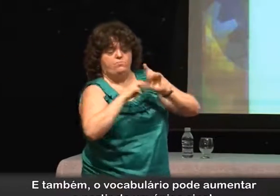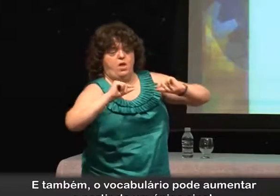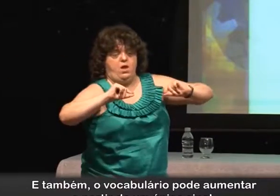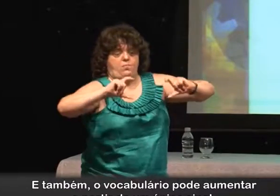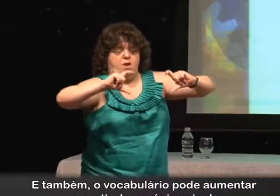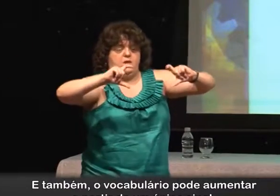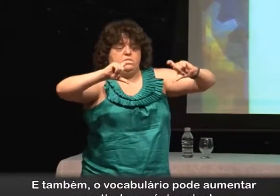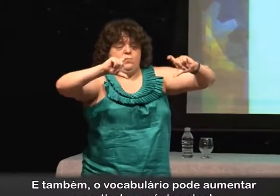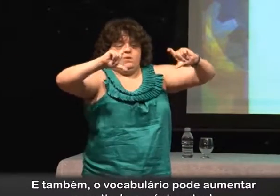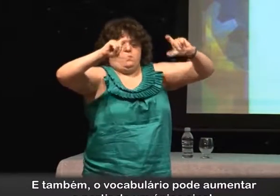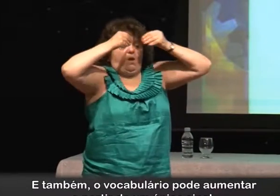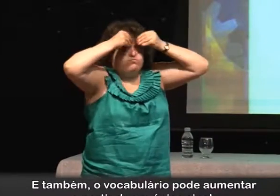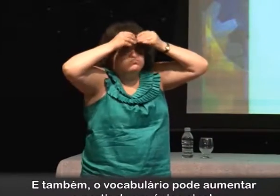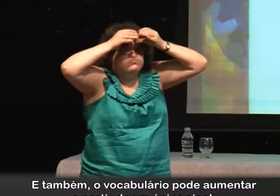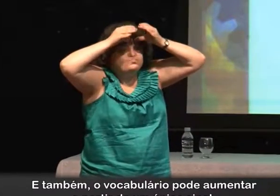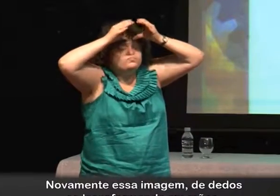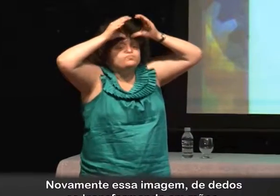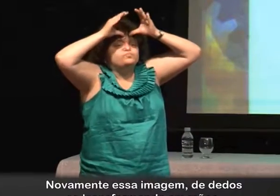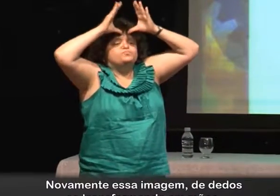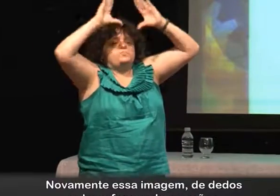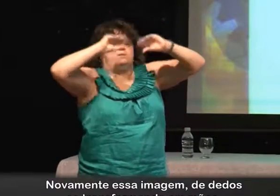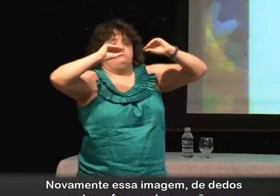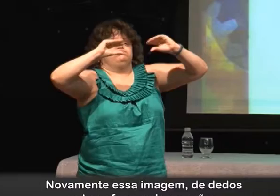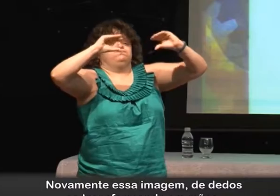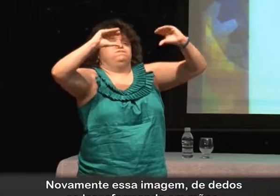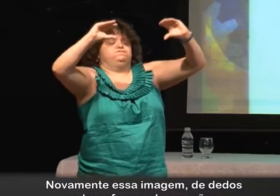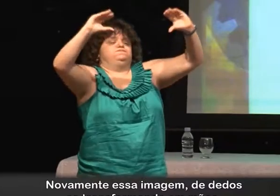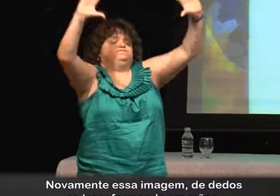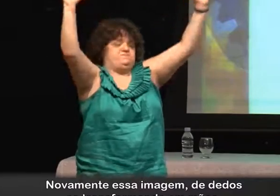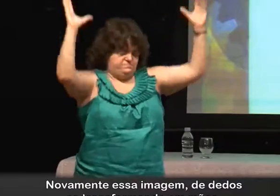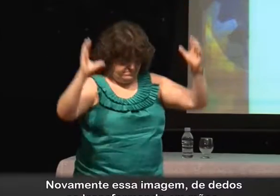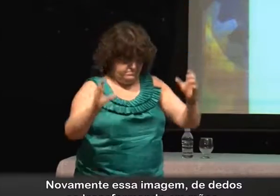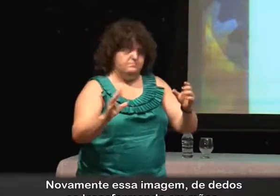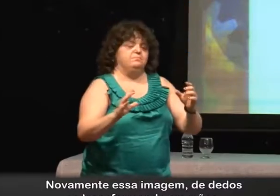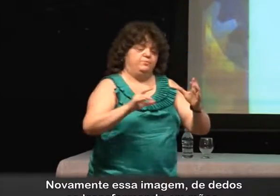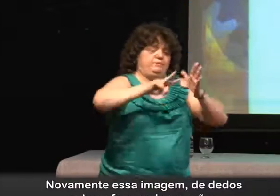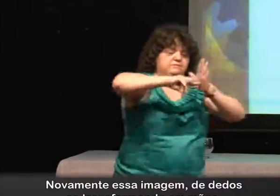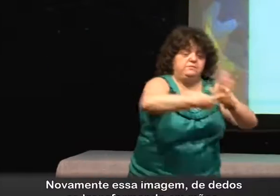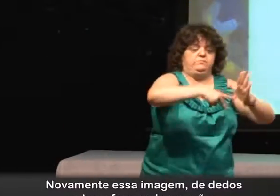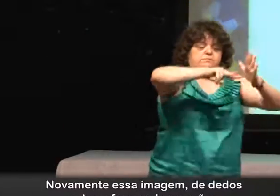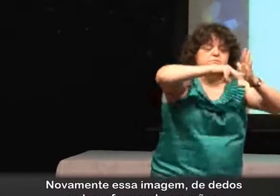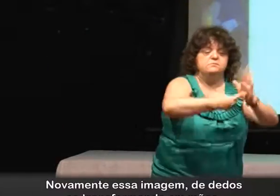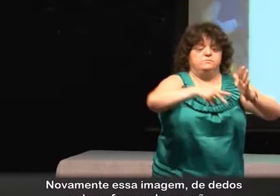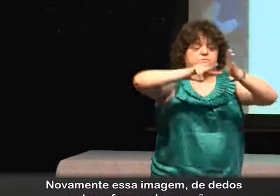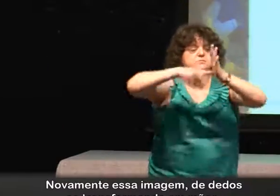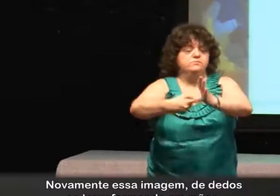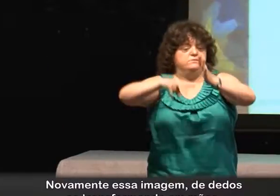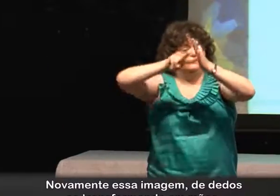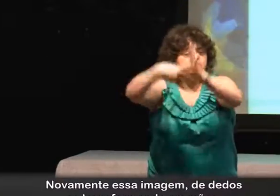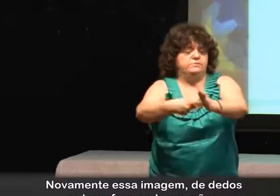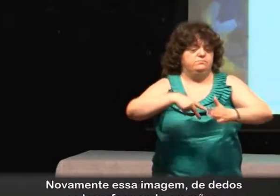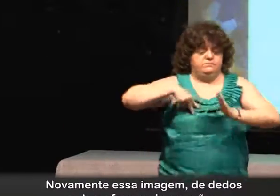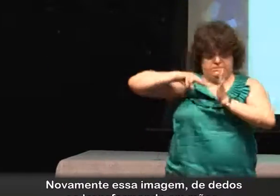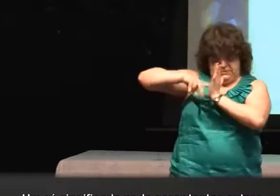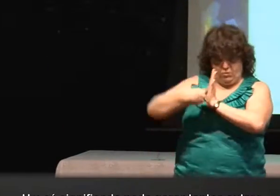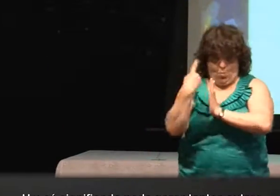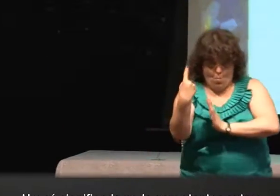de um único sinal, né? Aí, por isso, novamente, essa imagem de dedos que saem se transformando em mãos. Porque um